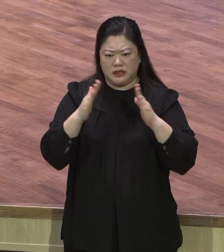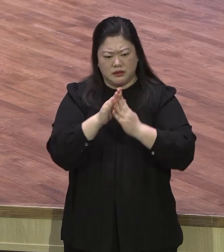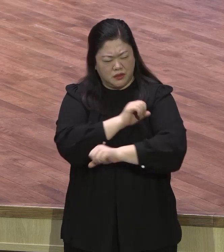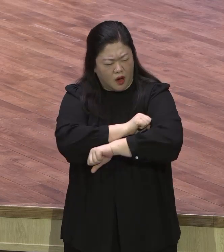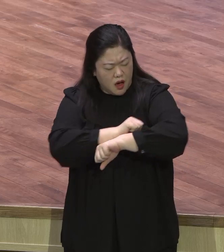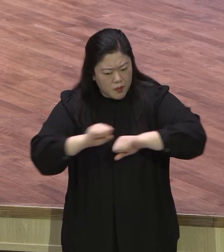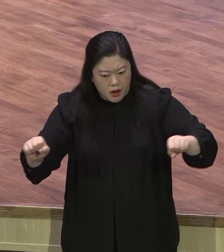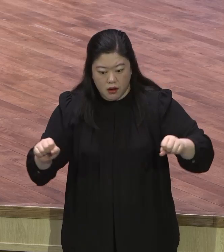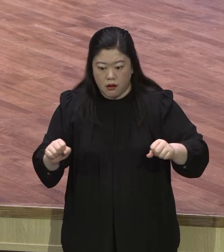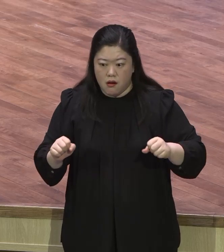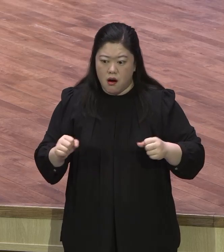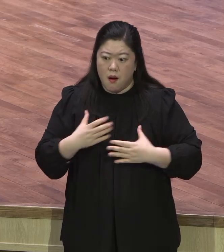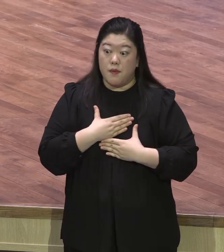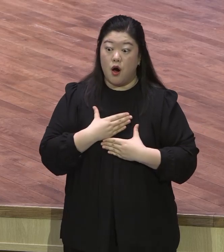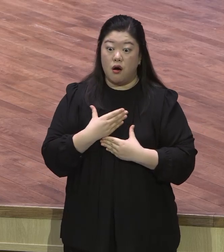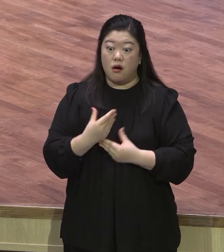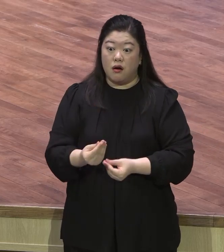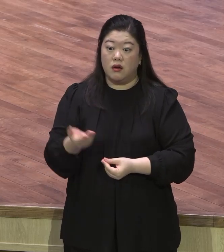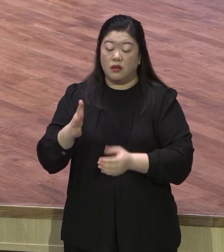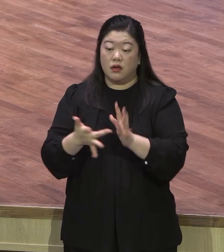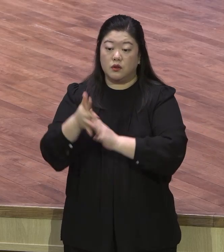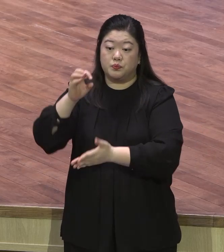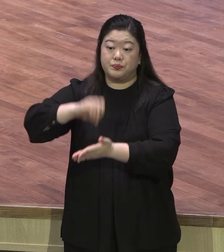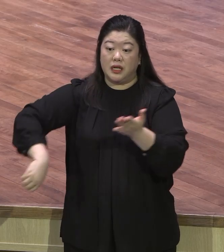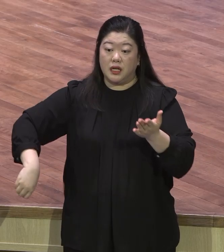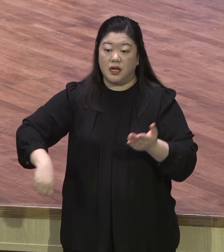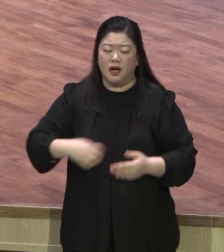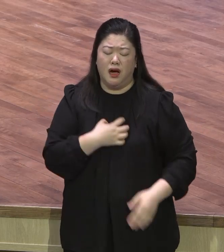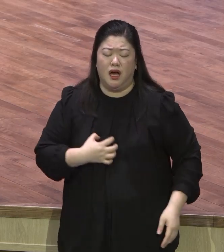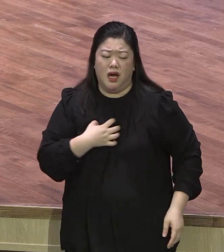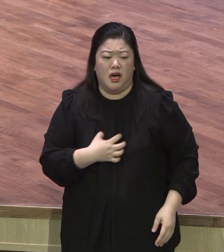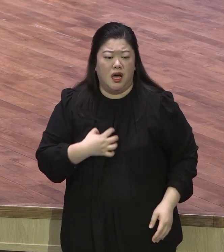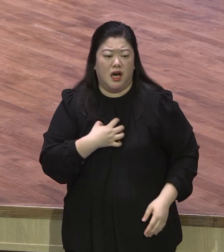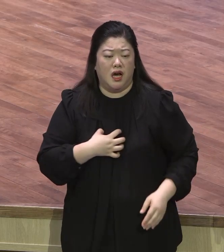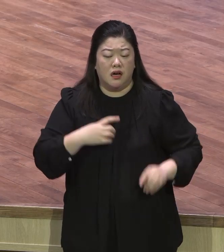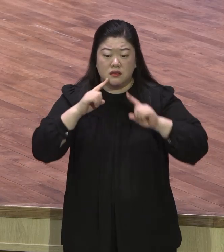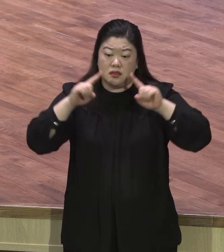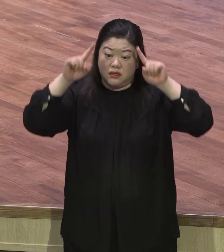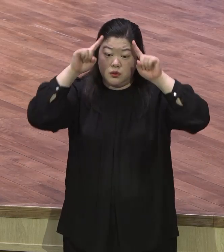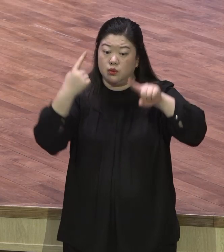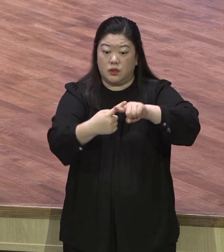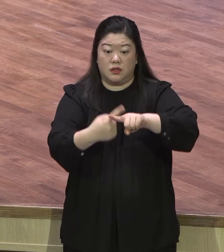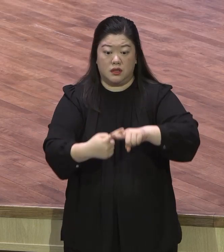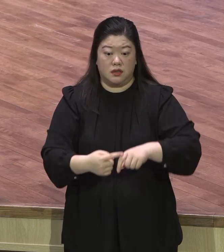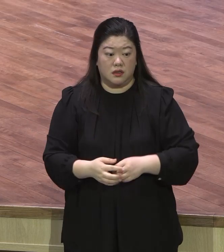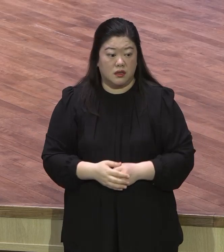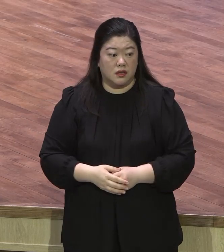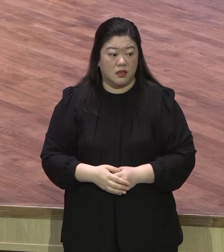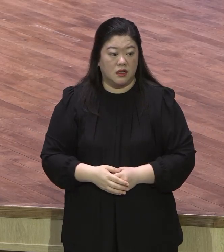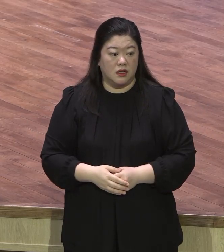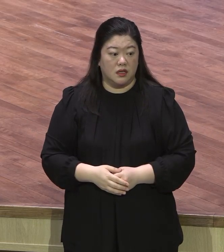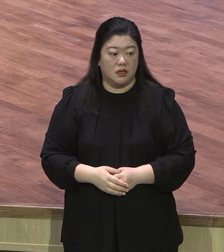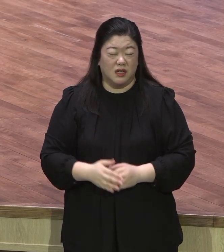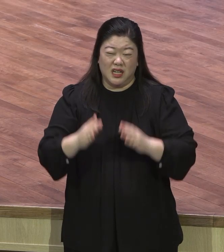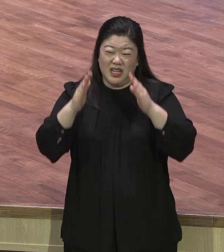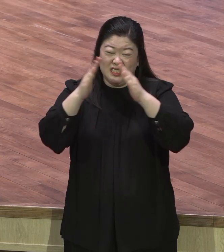돈이 되면 치고 박고 던지고 대한항공 보세요. 여러분이 부자집에서 큰 집에 산다고